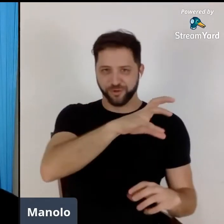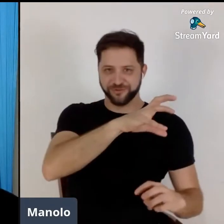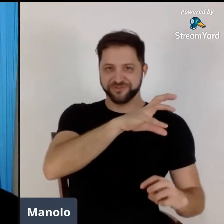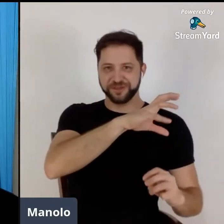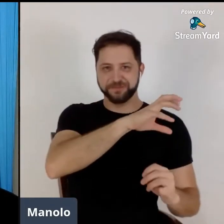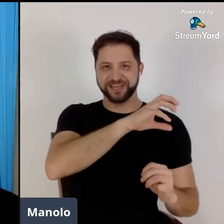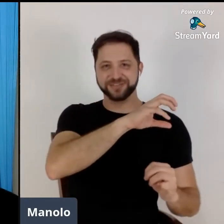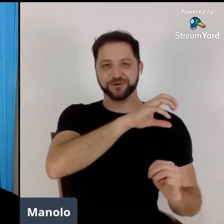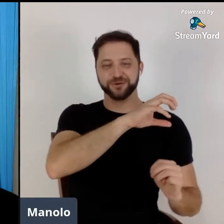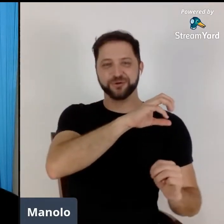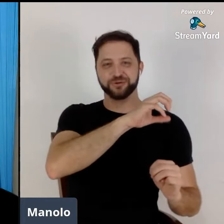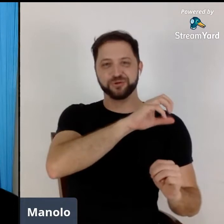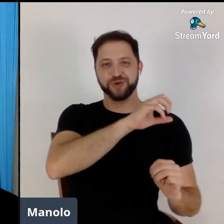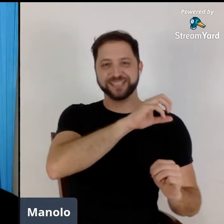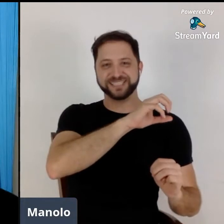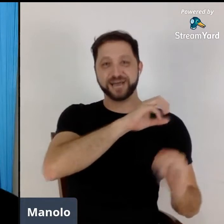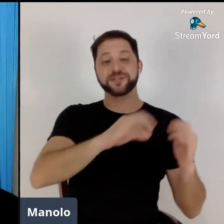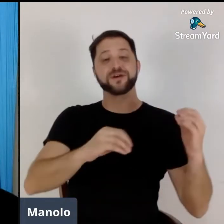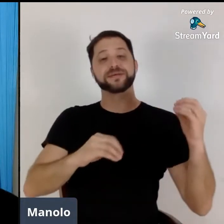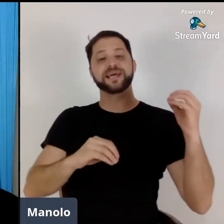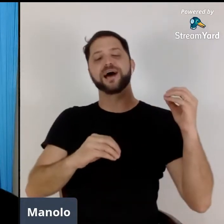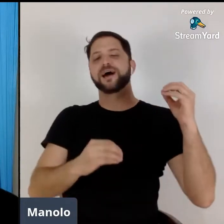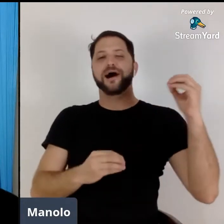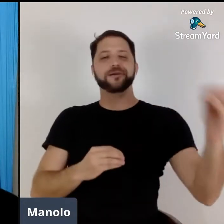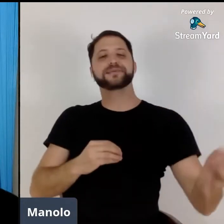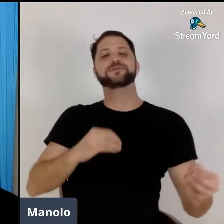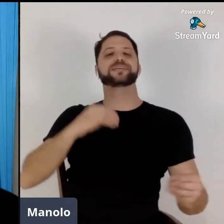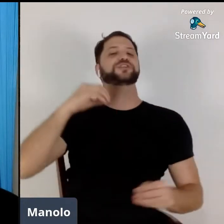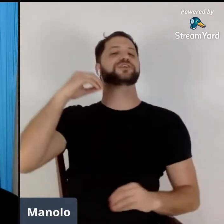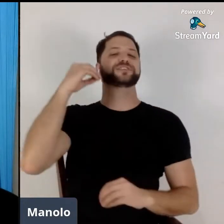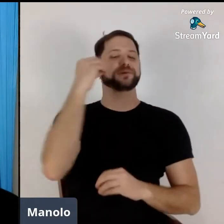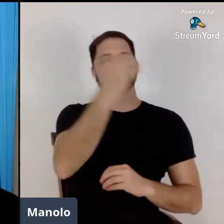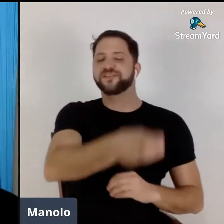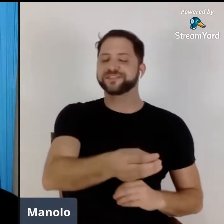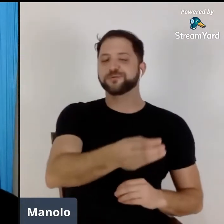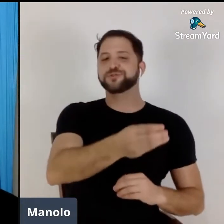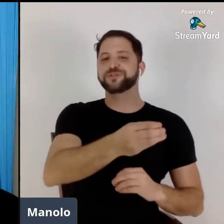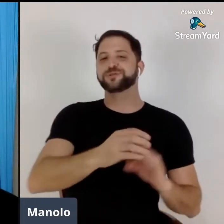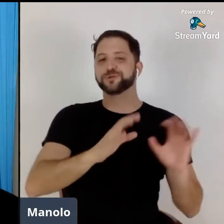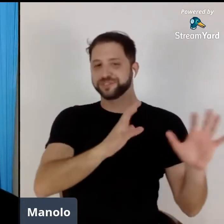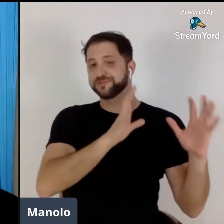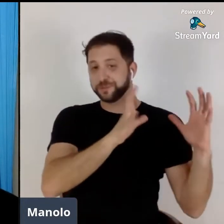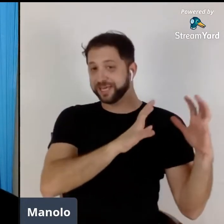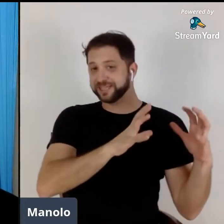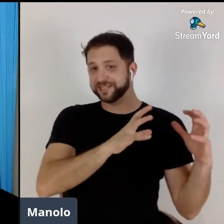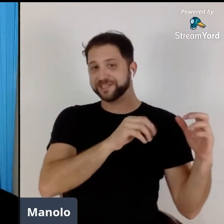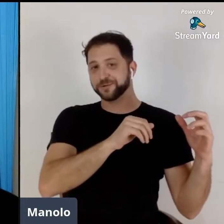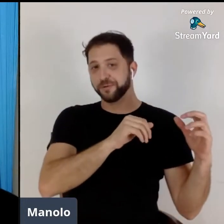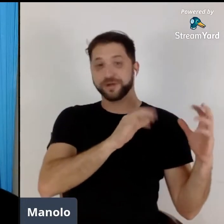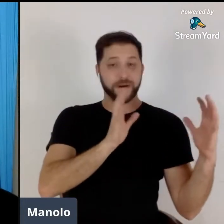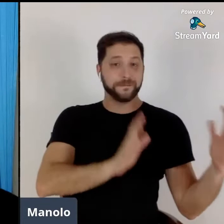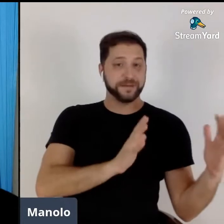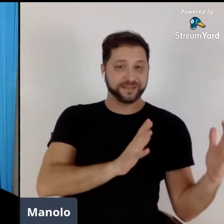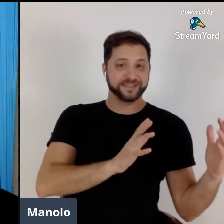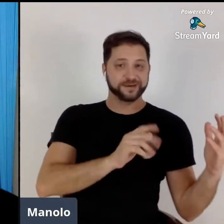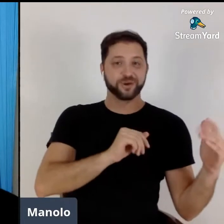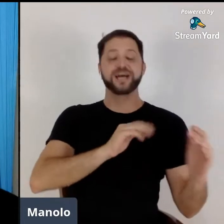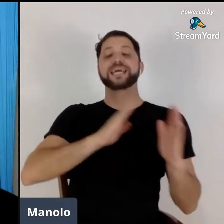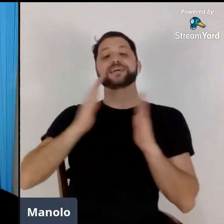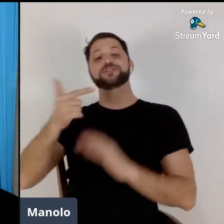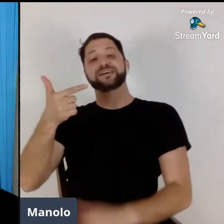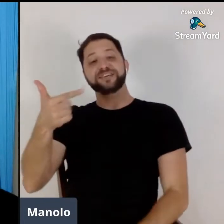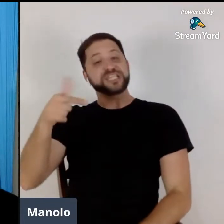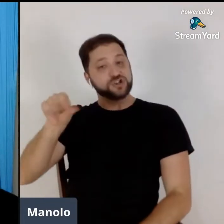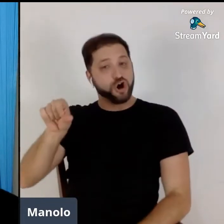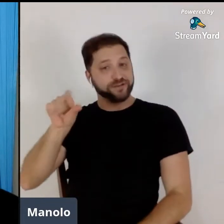no grupo VIP ali do WhatsApp. A gente vai mandar aulas demonstrativas, mas vai fazer alguns vídeos exclusivos para quem entrar nesse grupo, que é uma